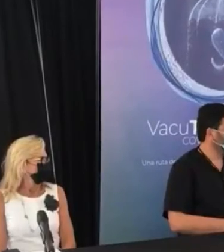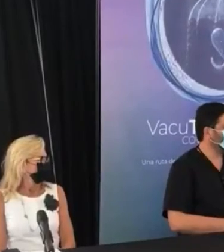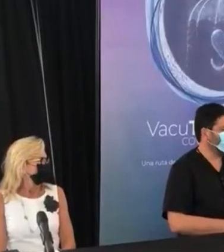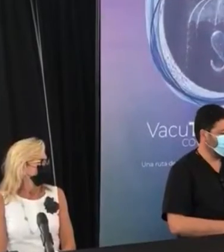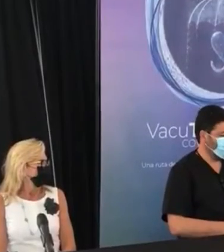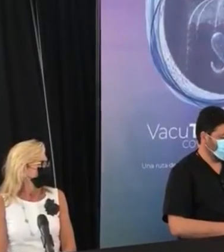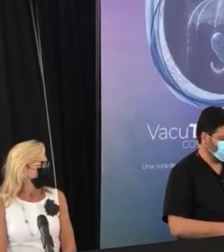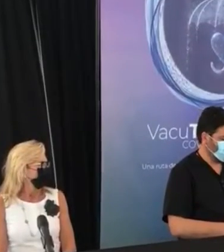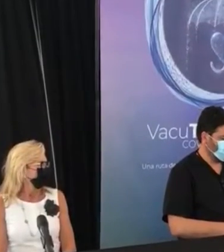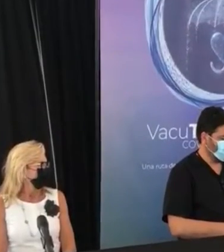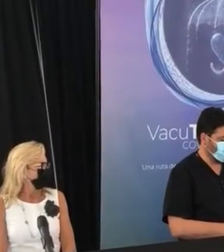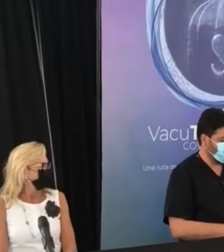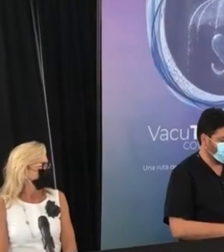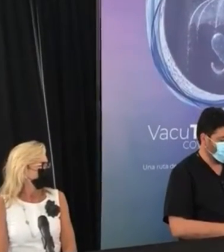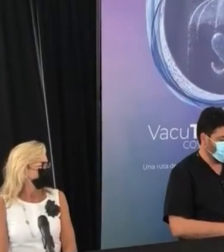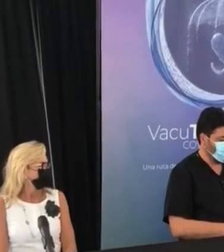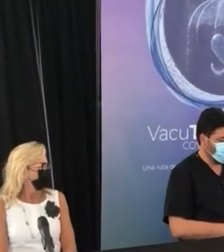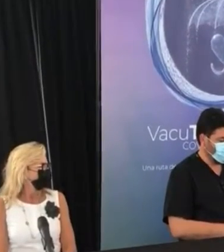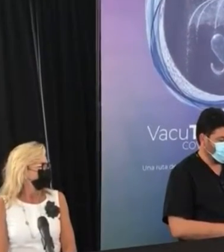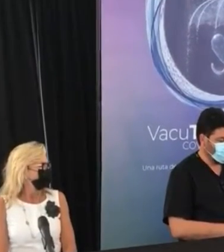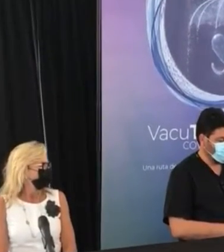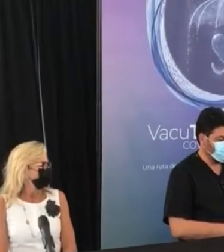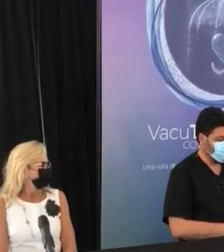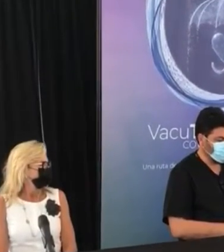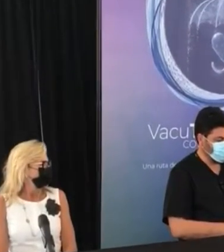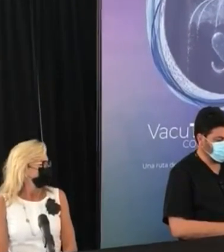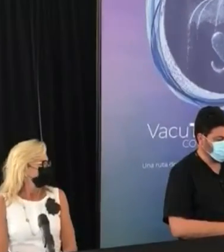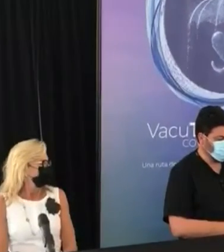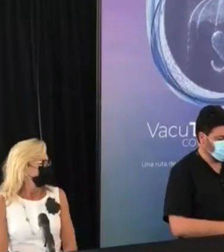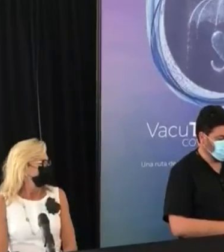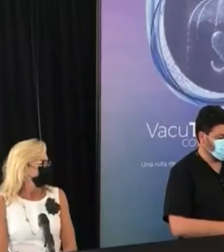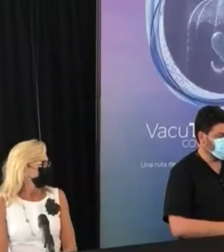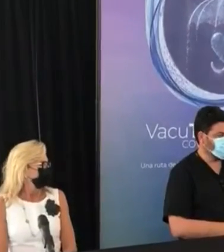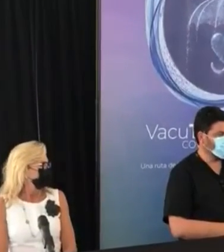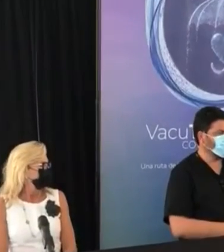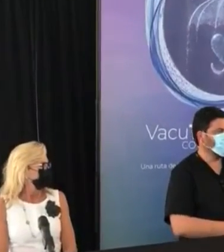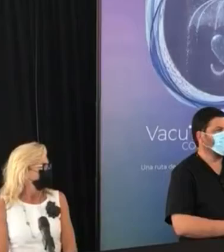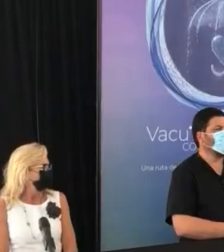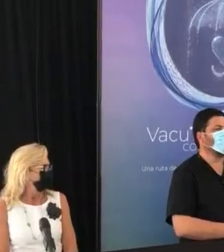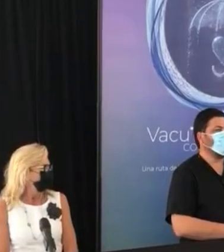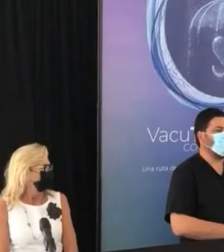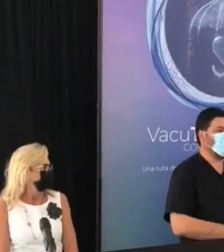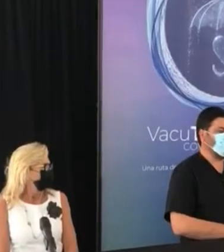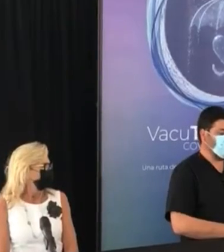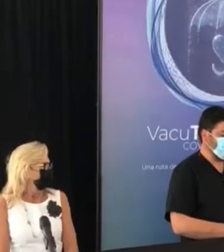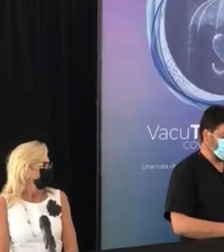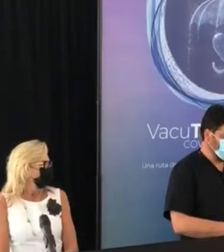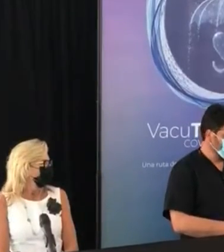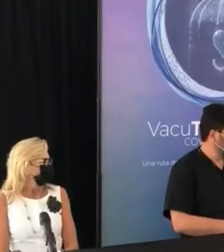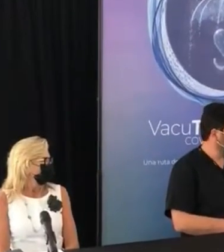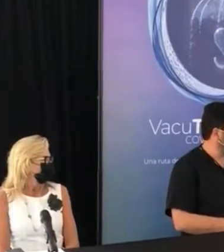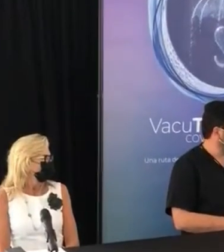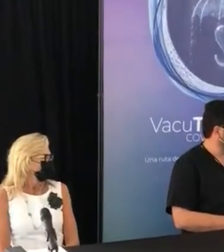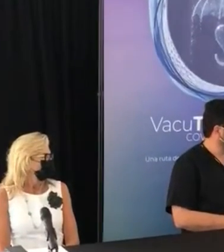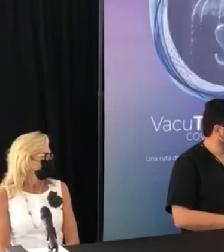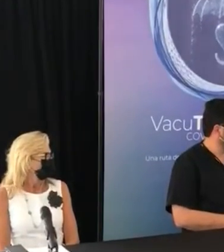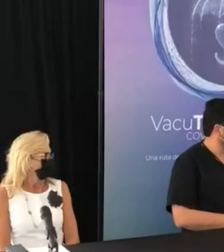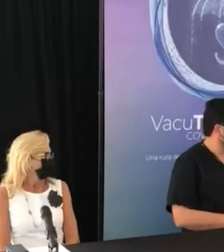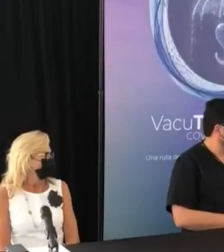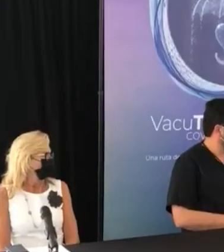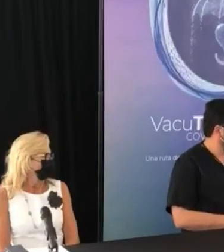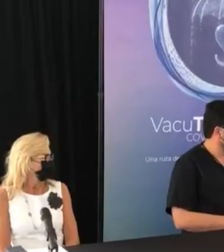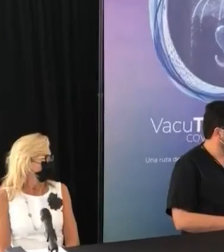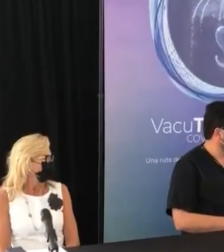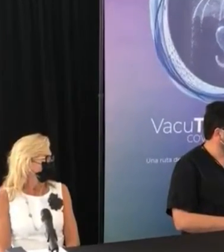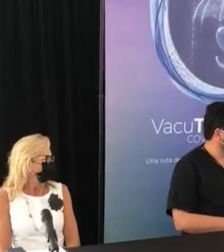que estar acostumbrados a dar la dosis número 2 para prepararla y la dosis de los primeros. Esto es lo que está causando las crisis. Pero díganme a la gente, por favor, yo